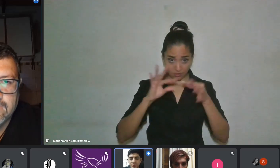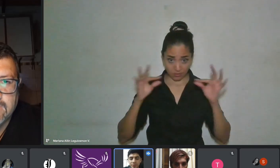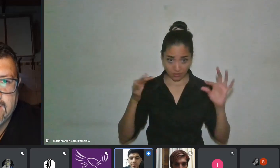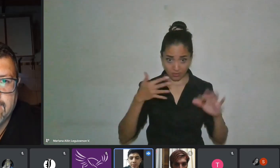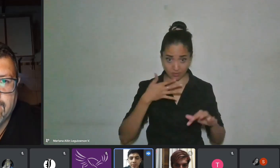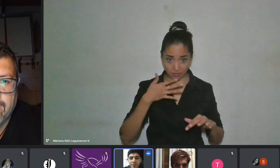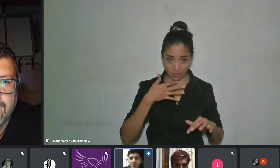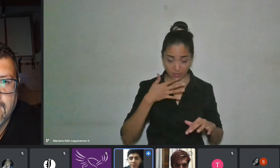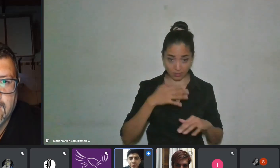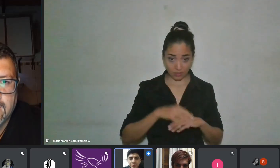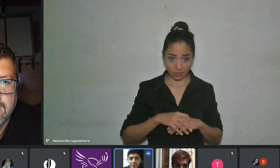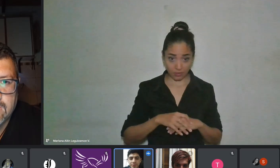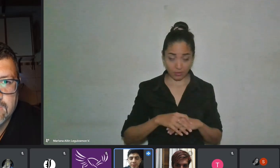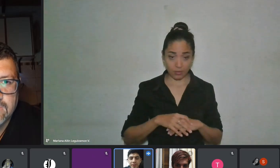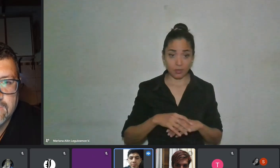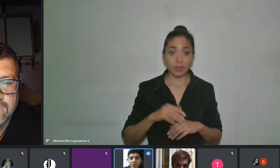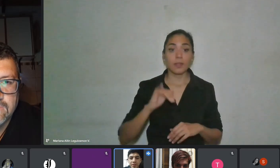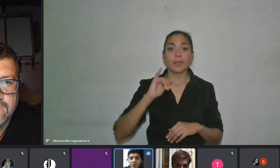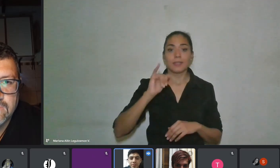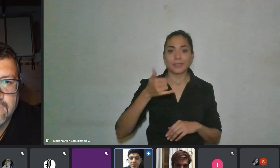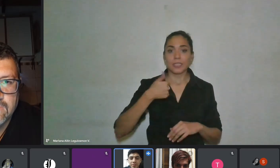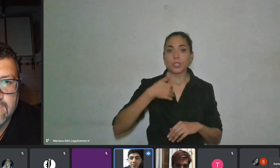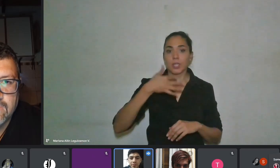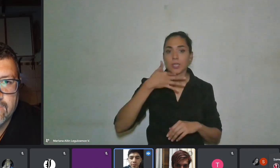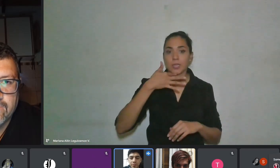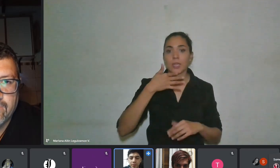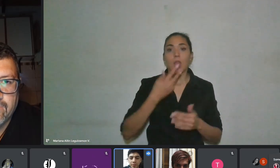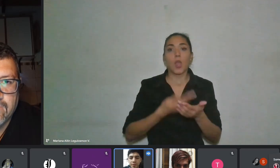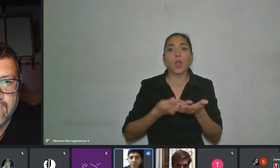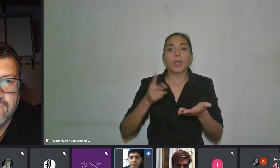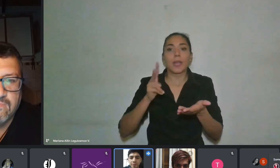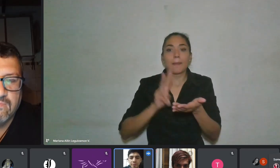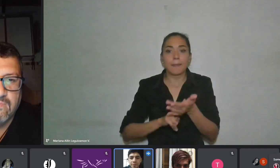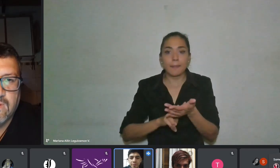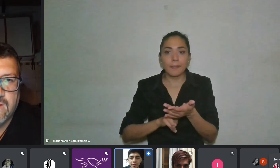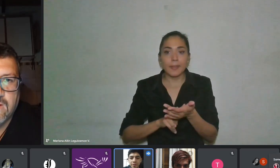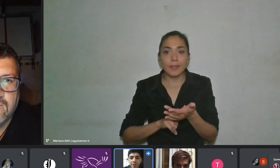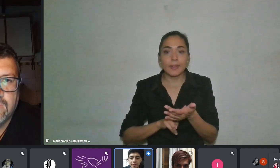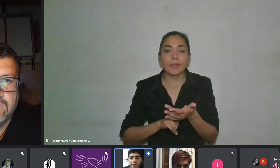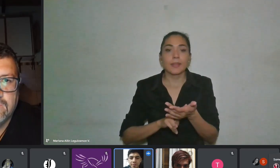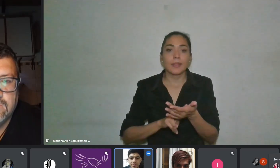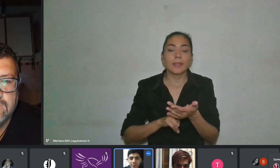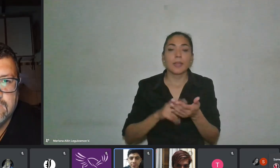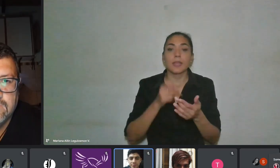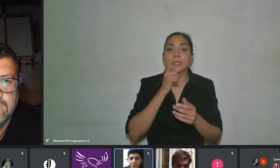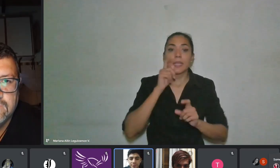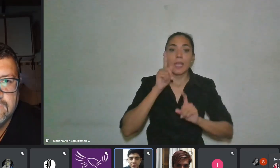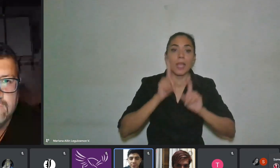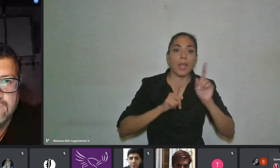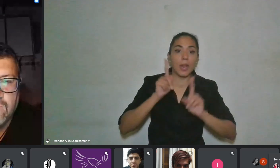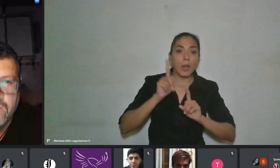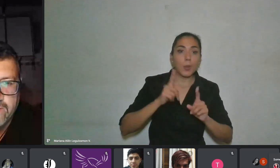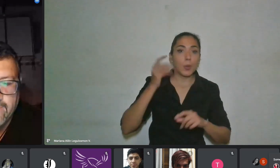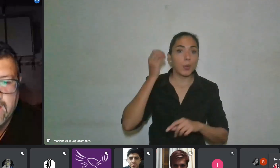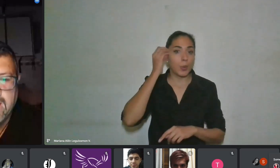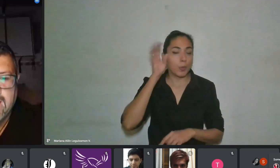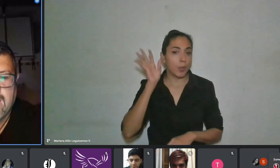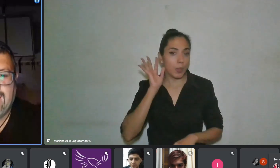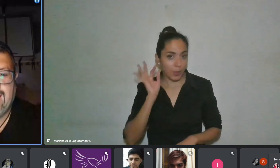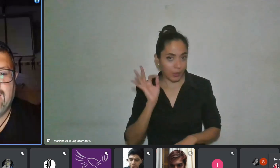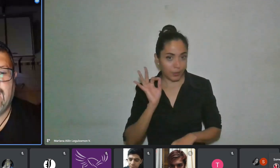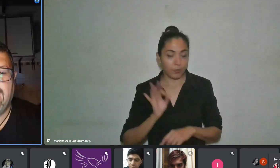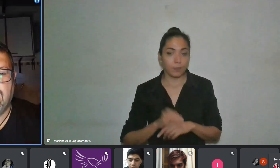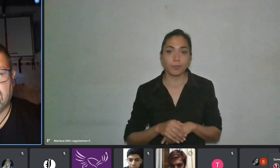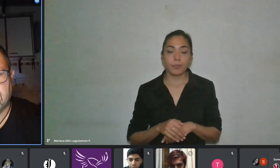Sí, yo de mi lado sí, si quiere repítalo, así lo volvemos a escribir, si alguno se olvidó de algo. Bueno,